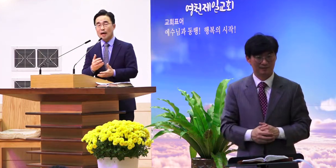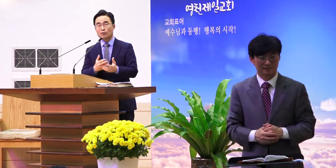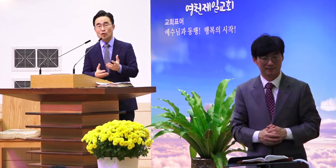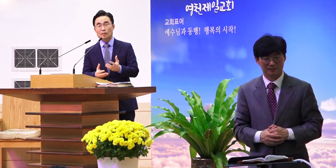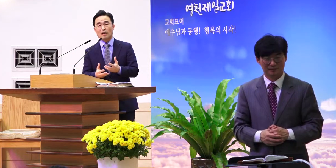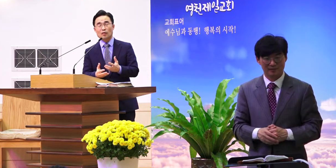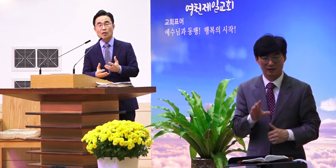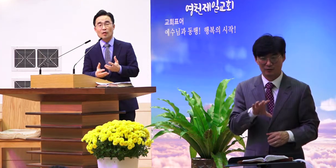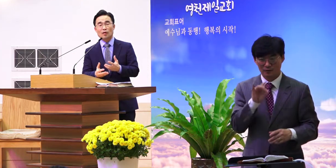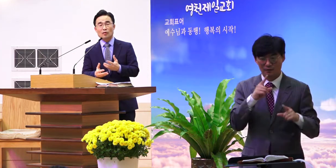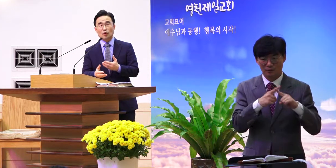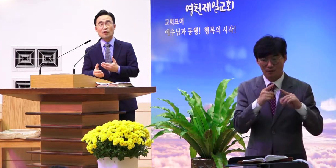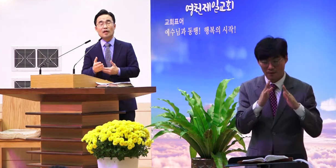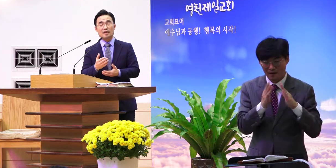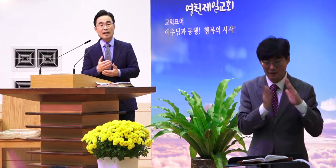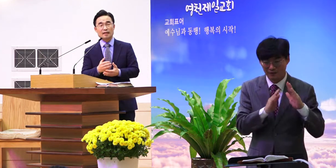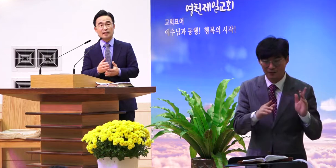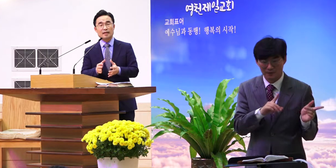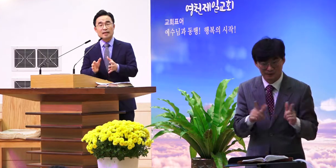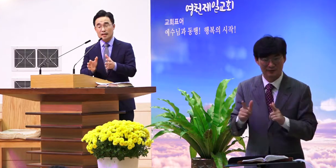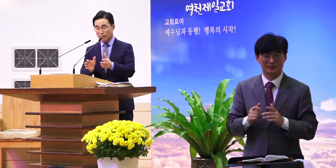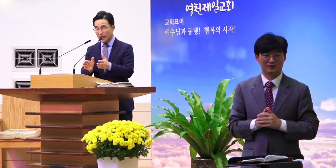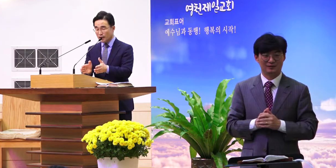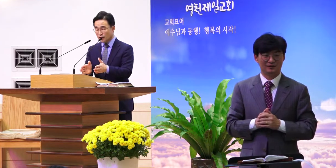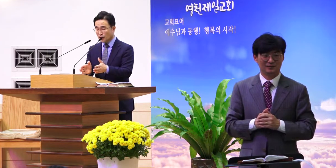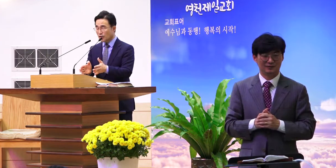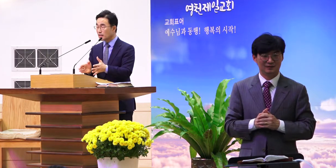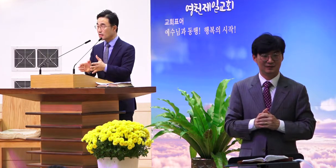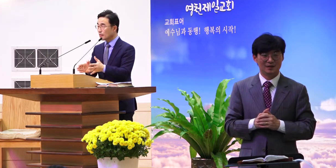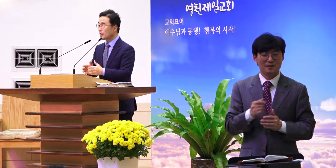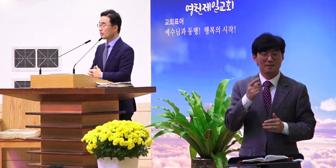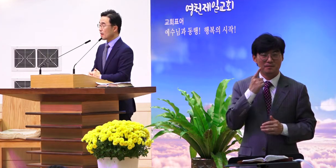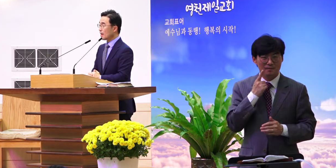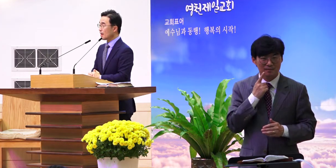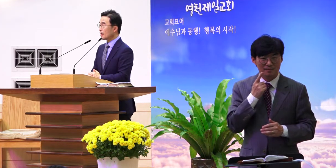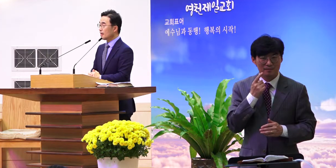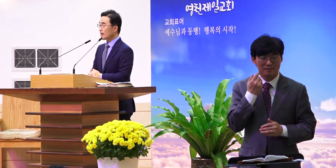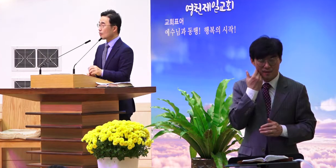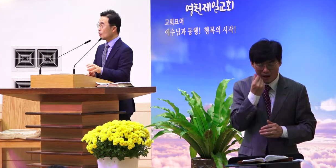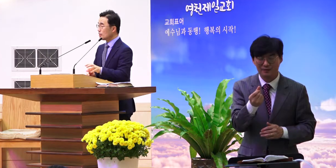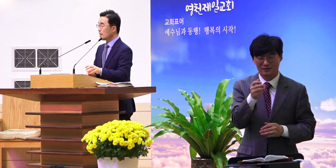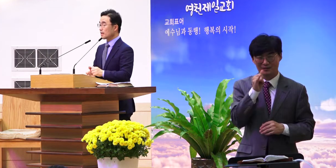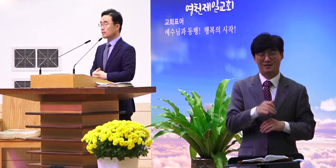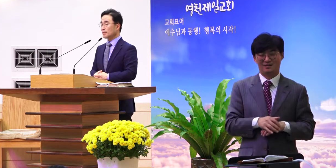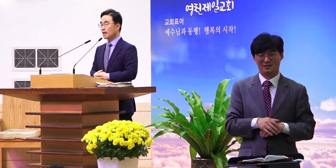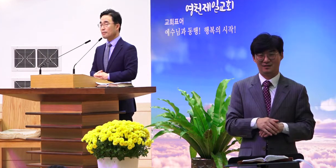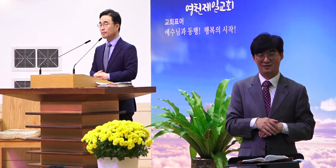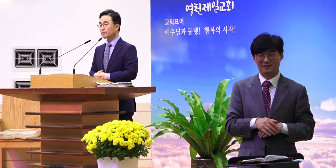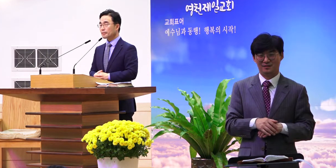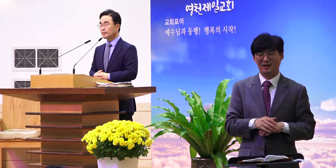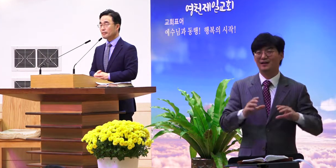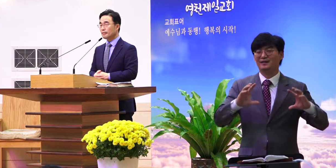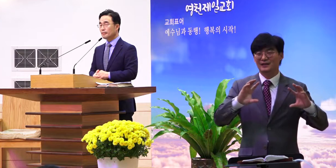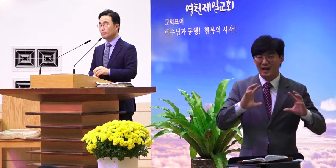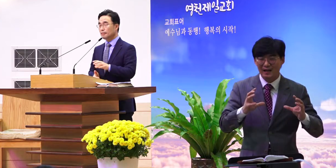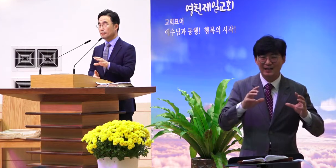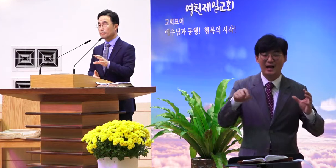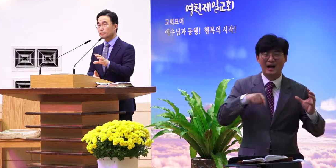이끌리고 감동을 받고 또 그렇게 살아가는 매력적인 사람들이었다라고 이야기했습니다.